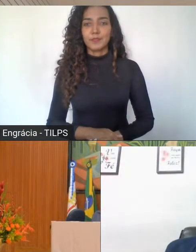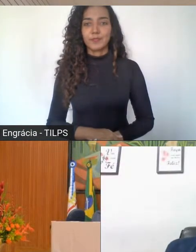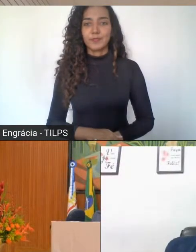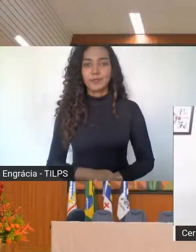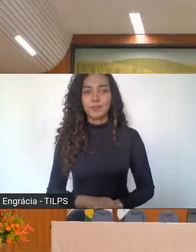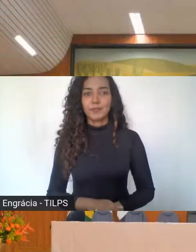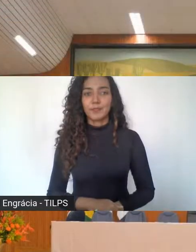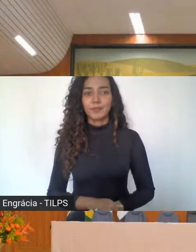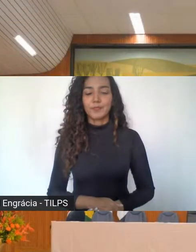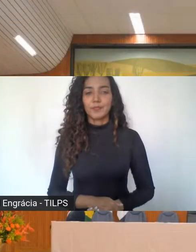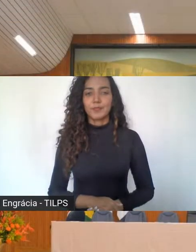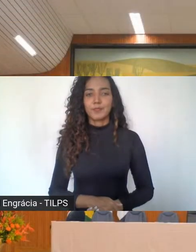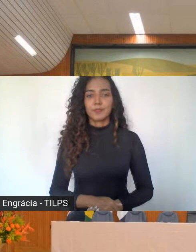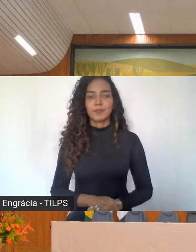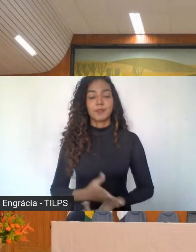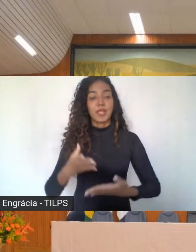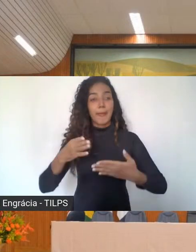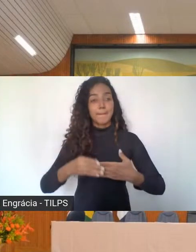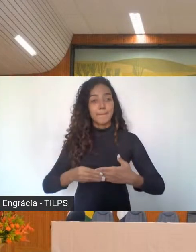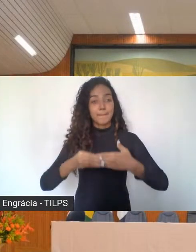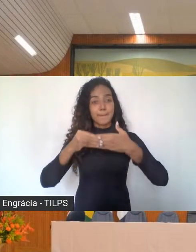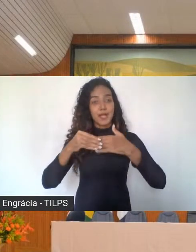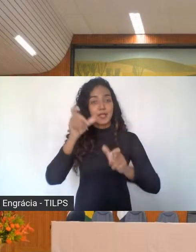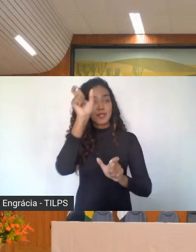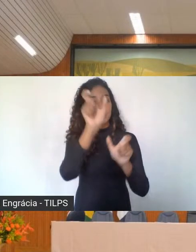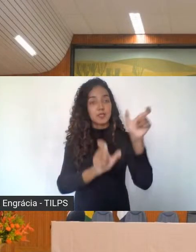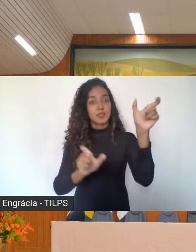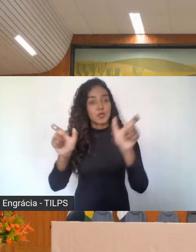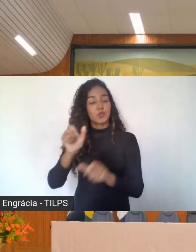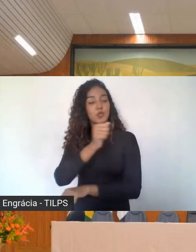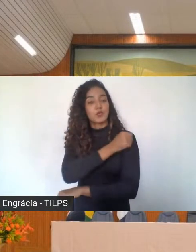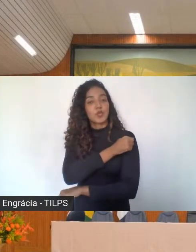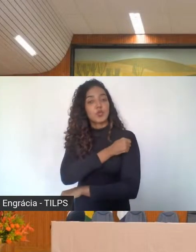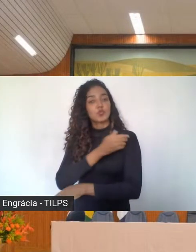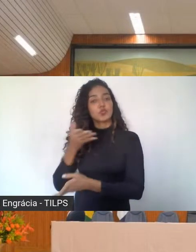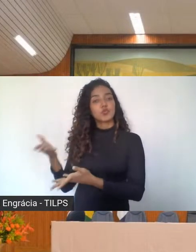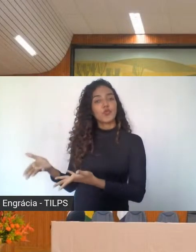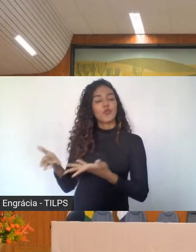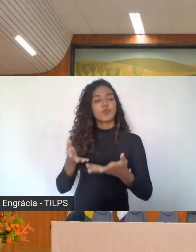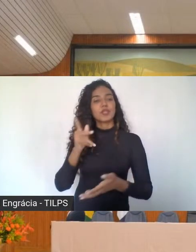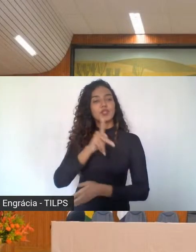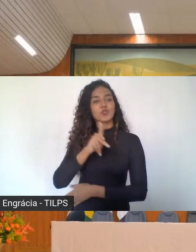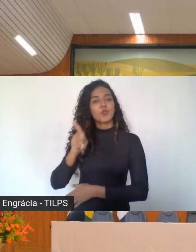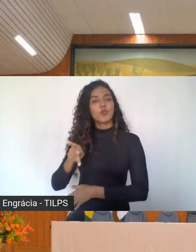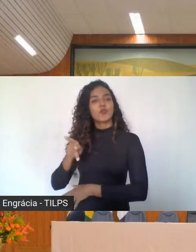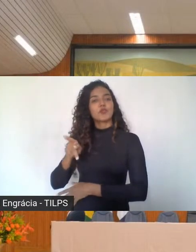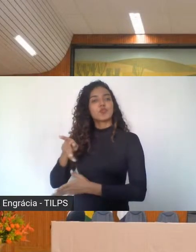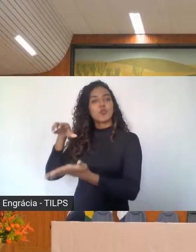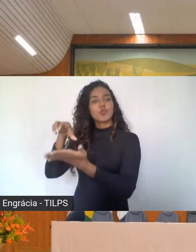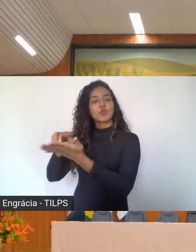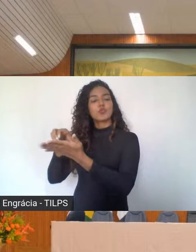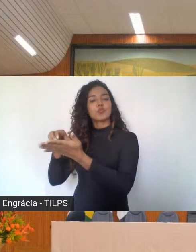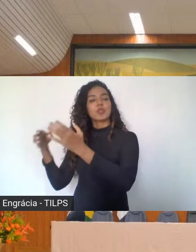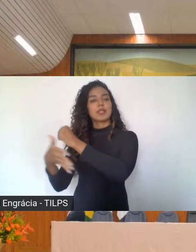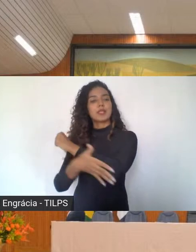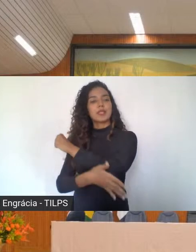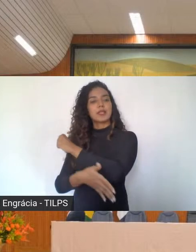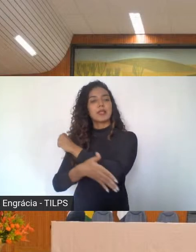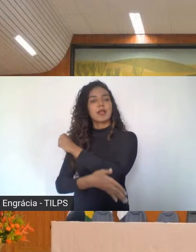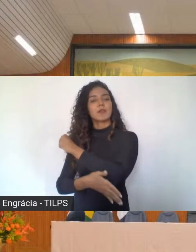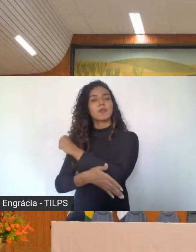Para saudar os discentes, convida-se o diretor-geral e acadêmico da Unidade Acadêmica do Cabo de Santo Agostinho,